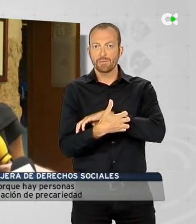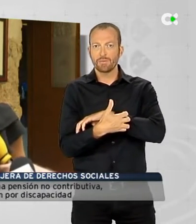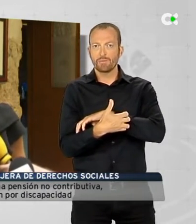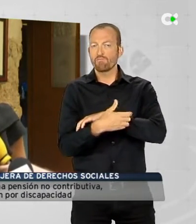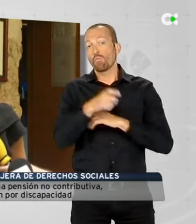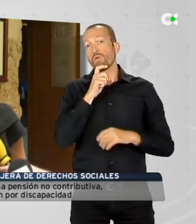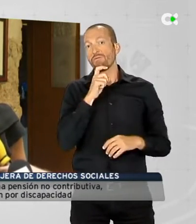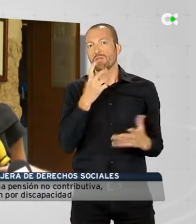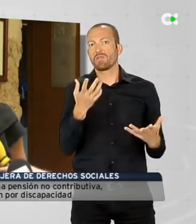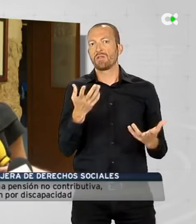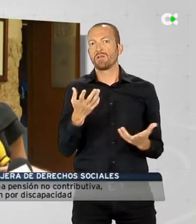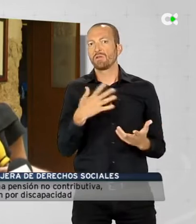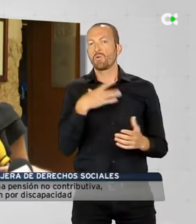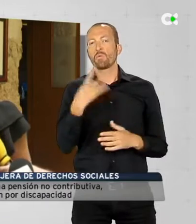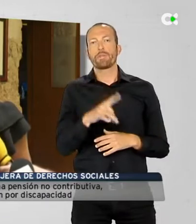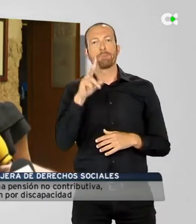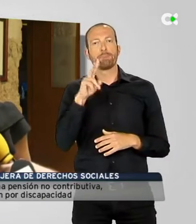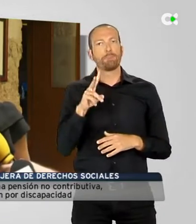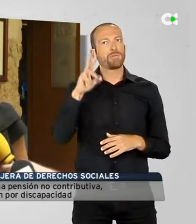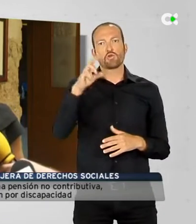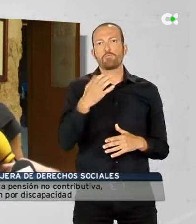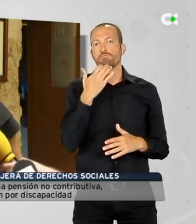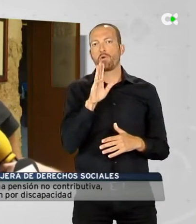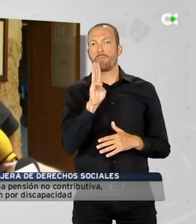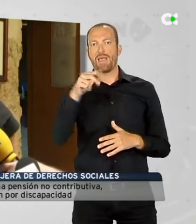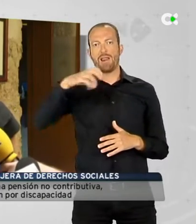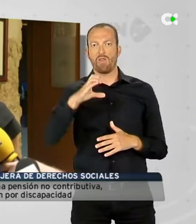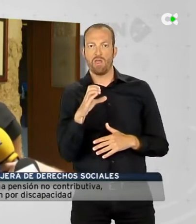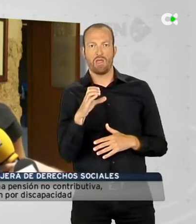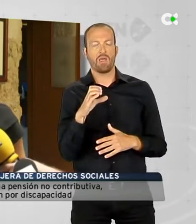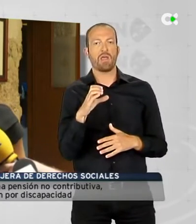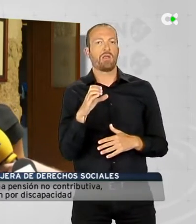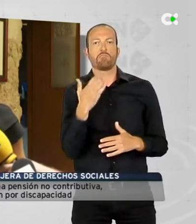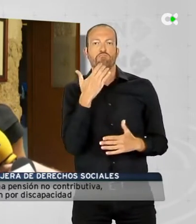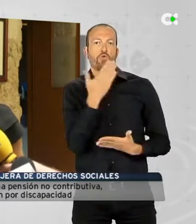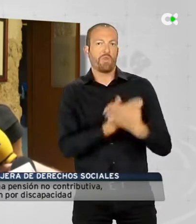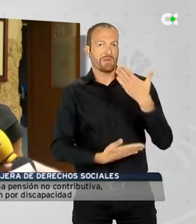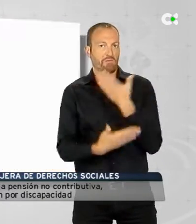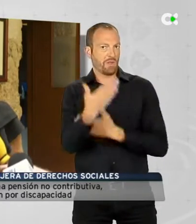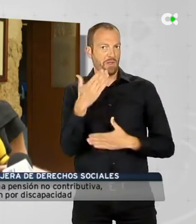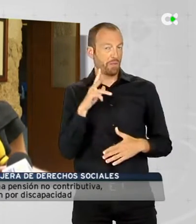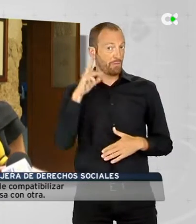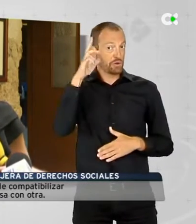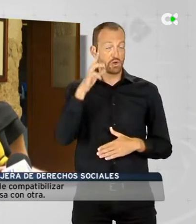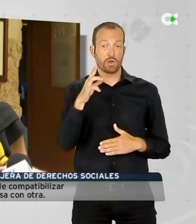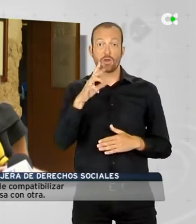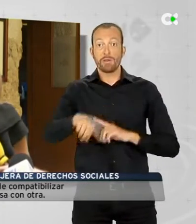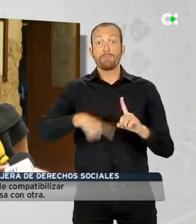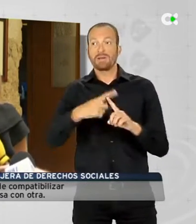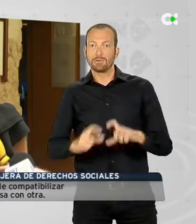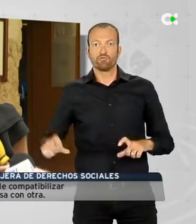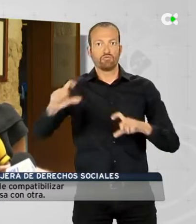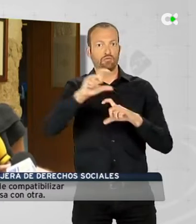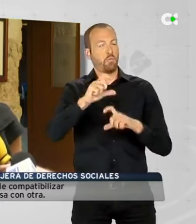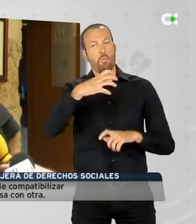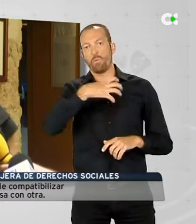a lo mejor pues tienen una pensión no contributiva, una prestación por discapacidad, y no se puede